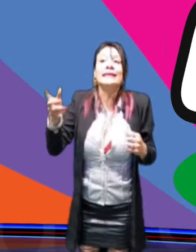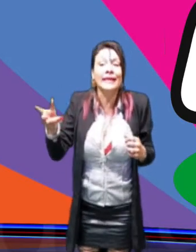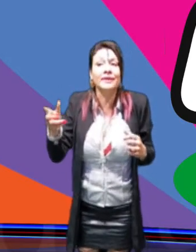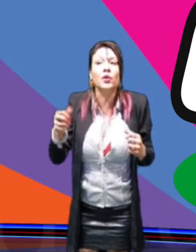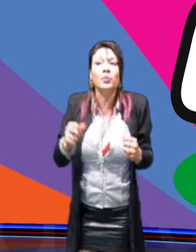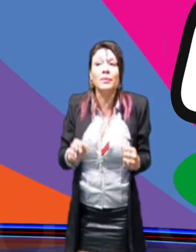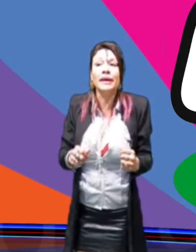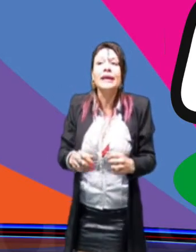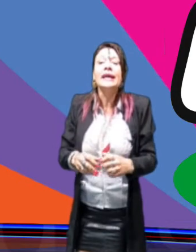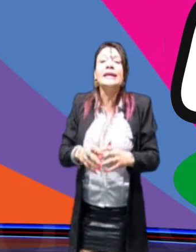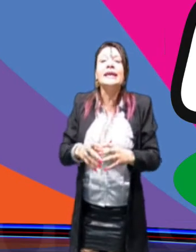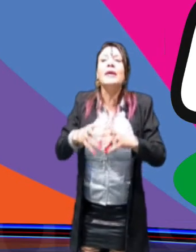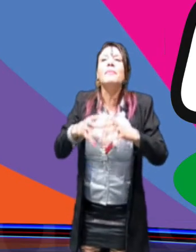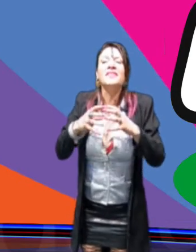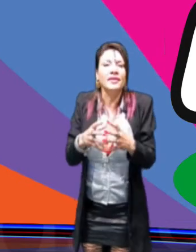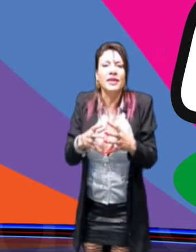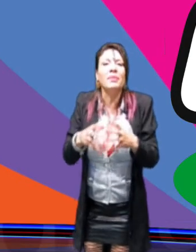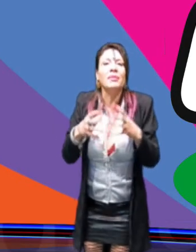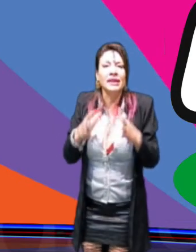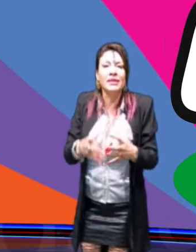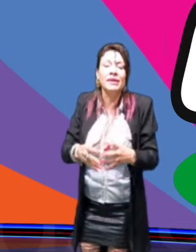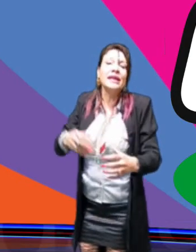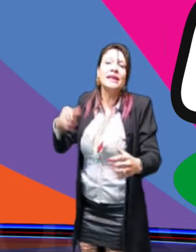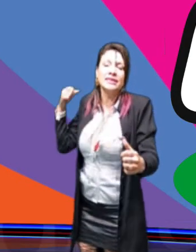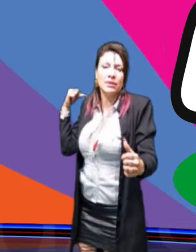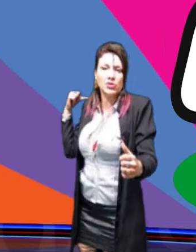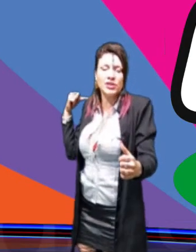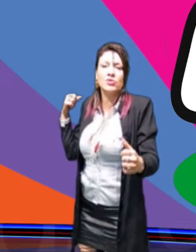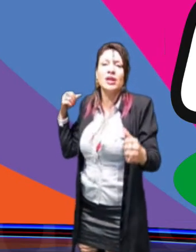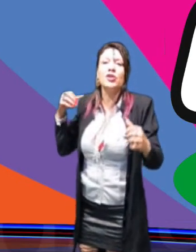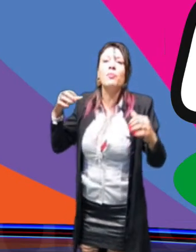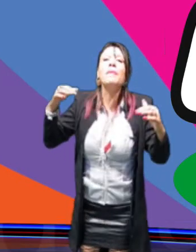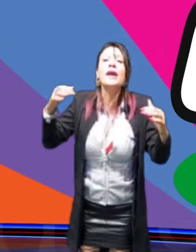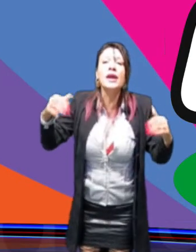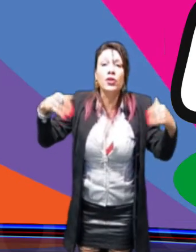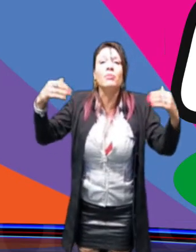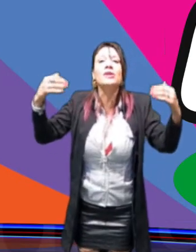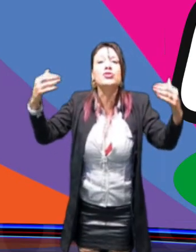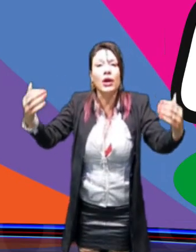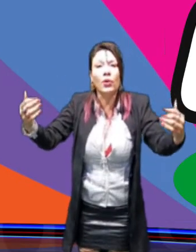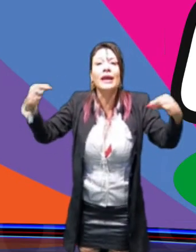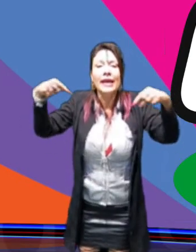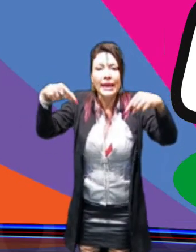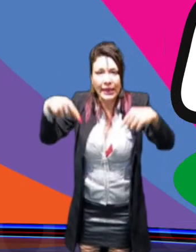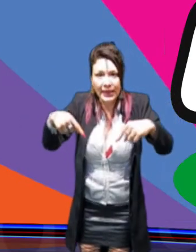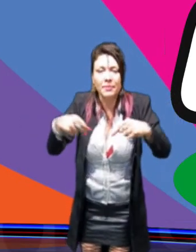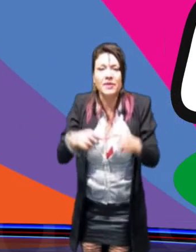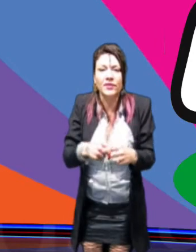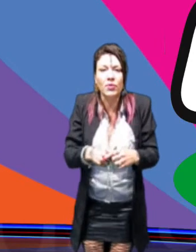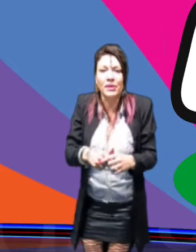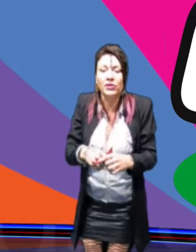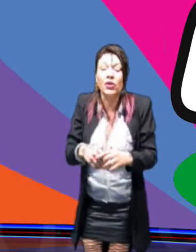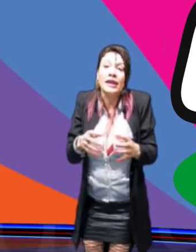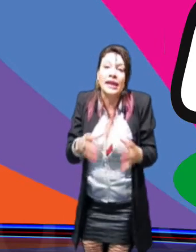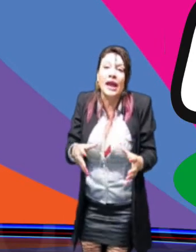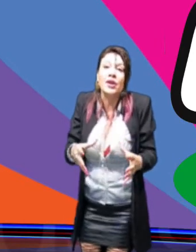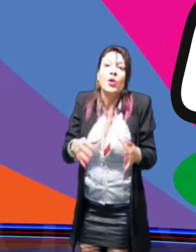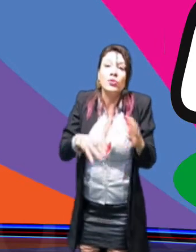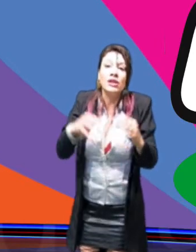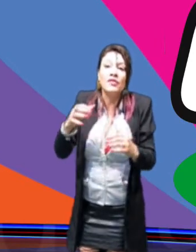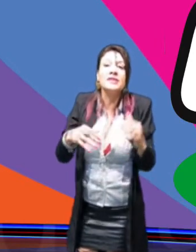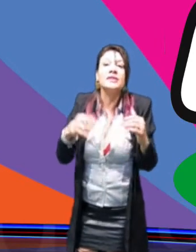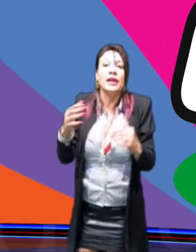volatilidad, discúlpenme, y está presente permanentemente desde hace ya muchísimos años, pero con mayor auge en este preciso momento que hay